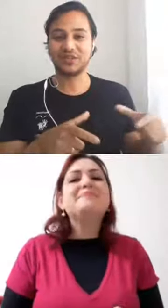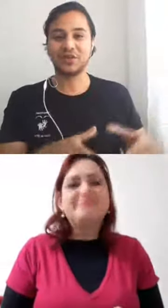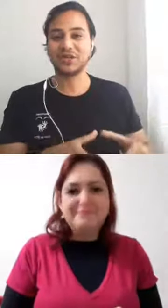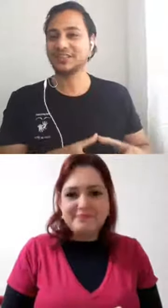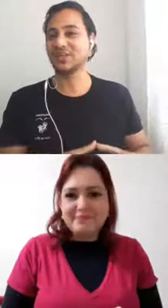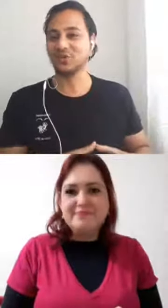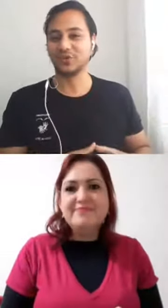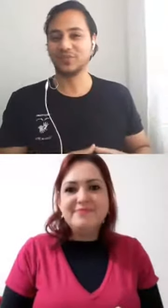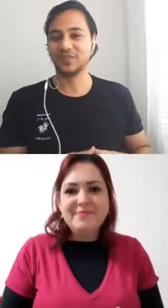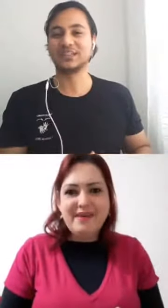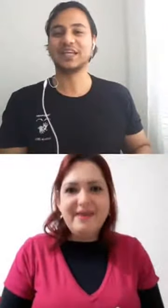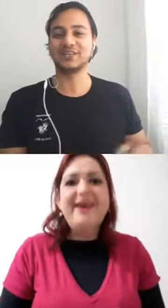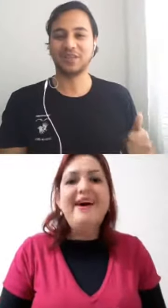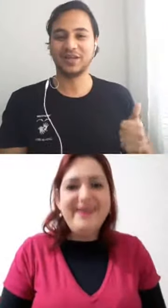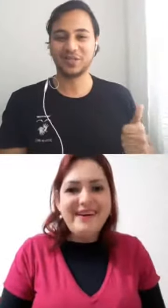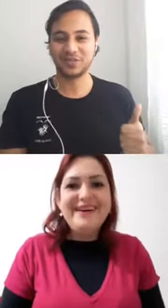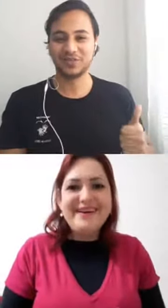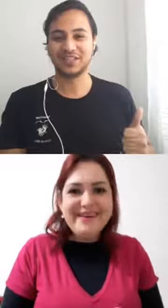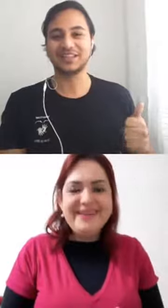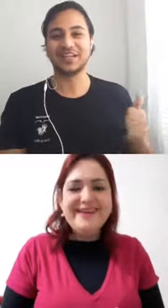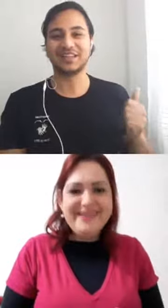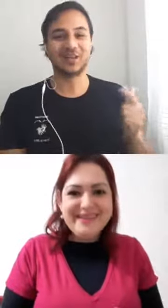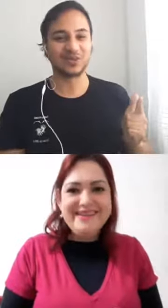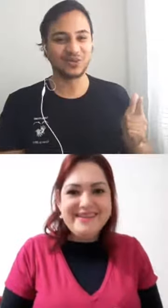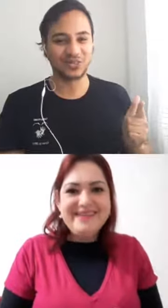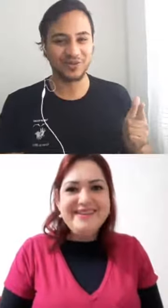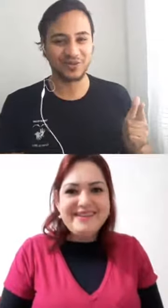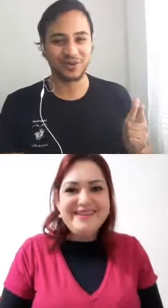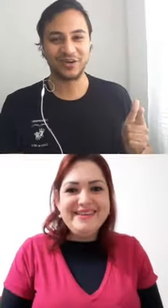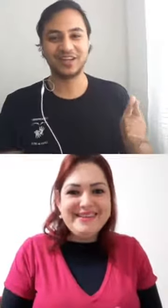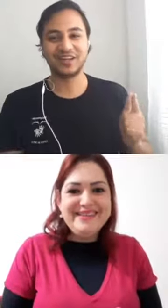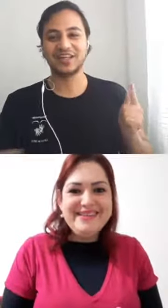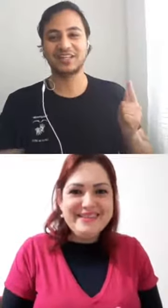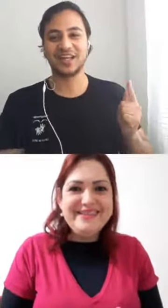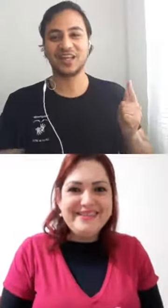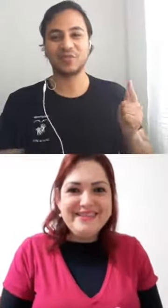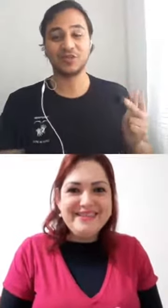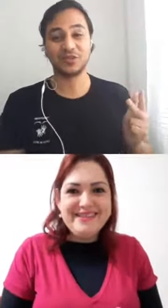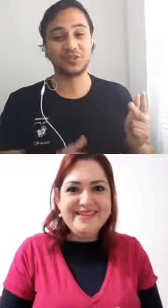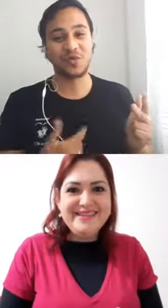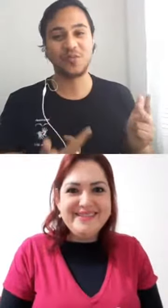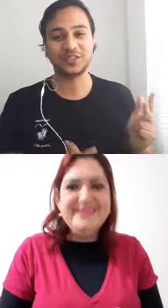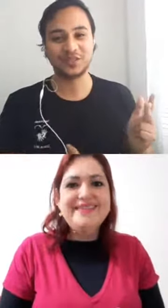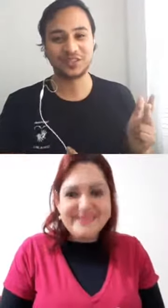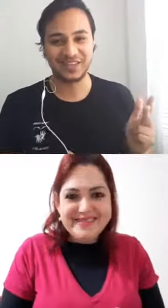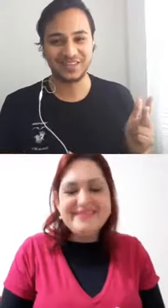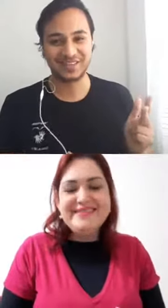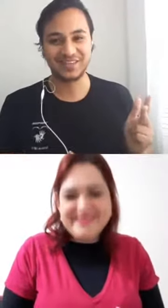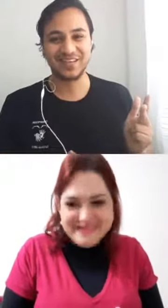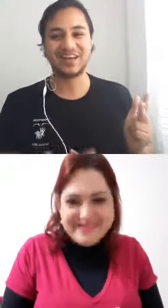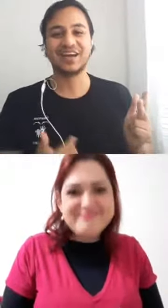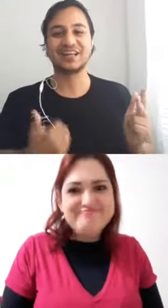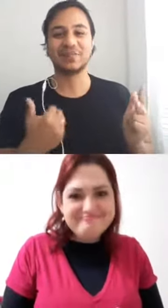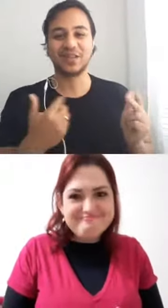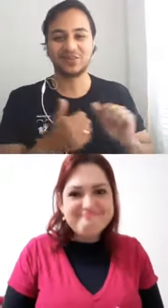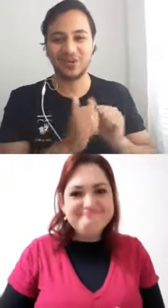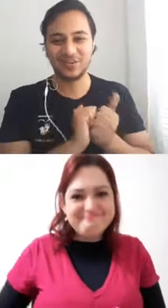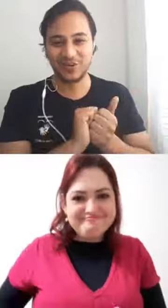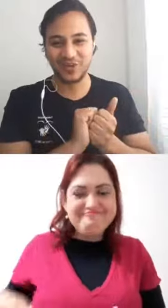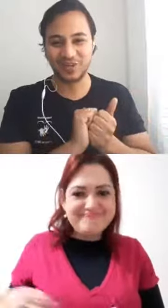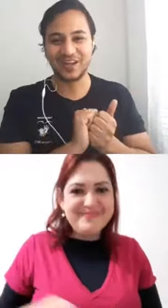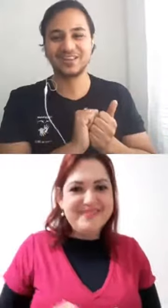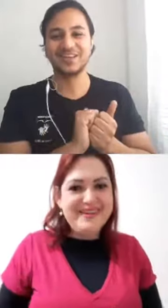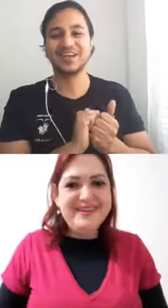geração de hoje, eles têm tudo. Eles têm os aplicativos, eles têm a tecnologia a favor, eles têm professores um pouco mais conscientes,